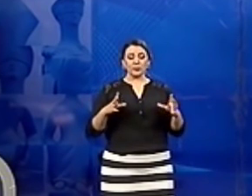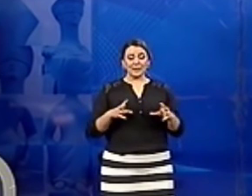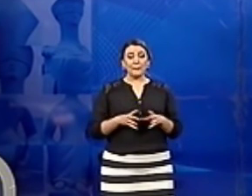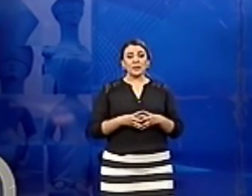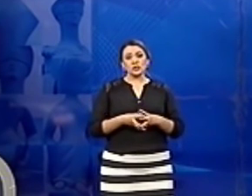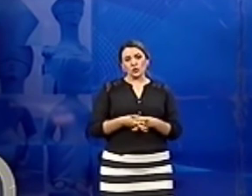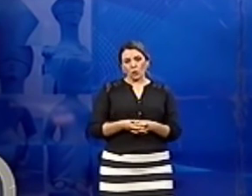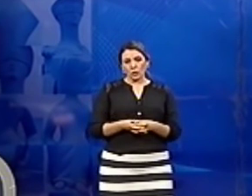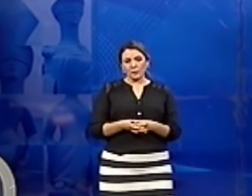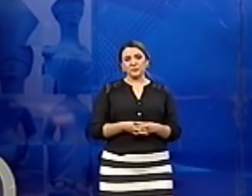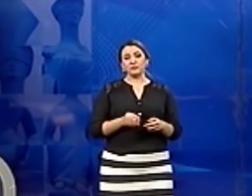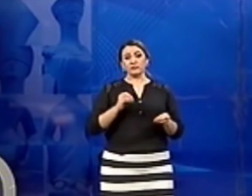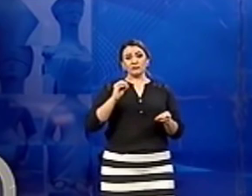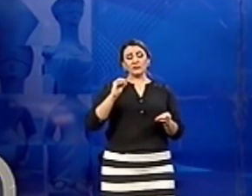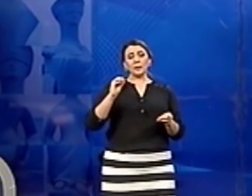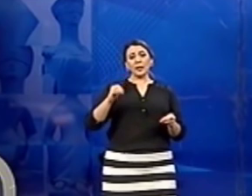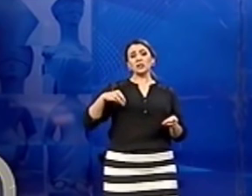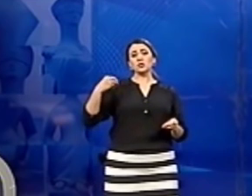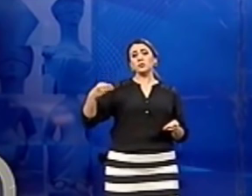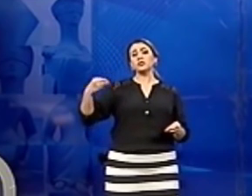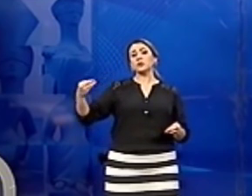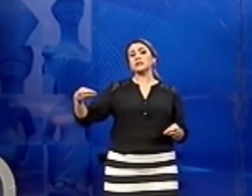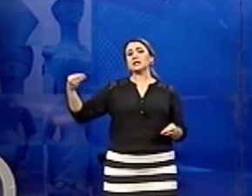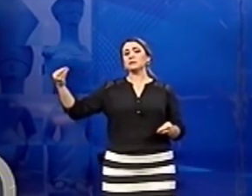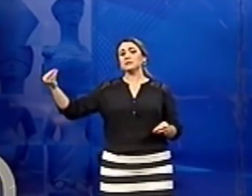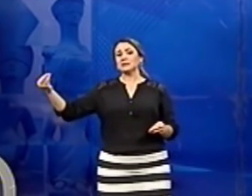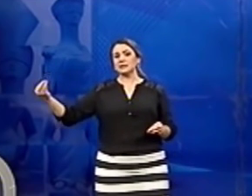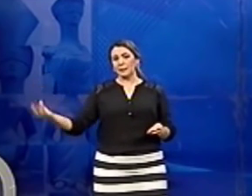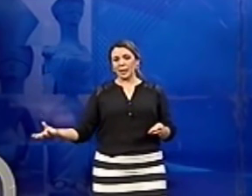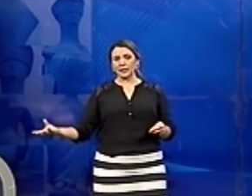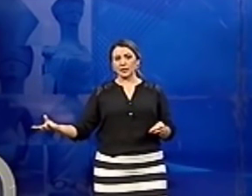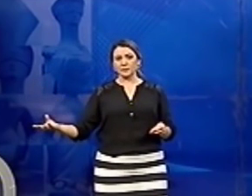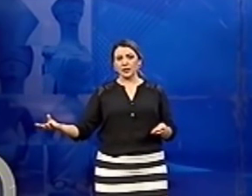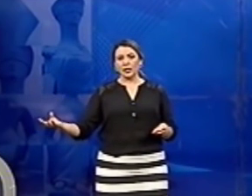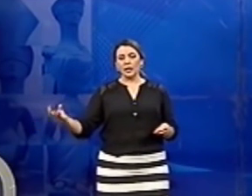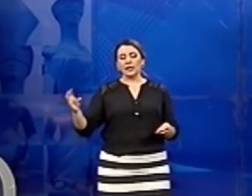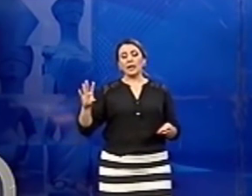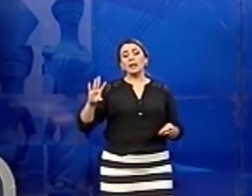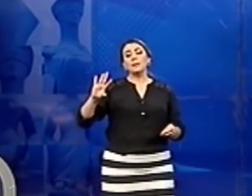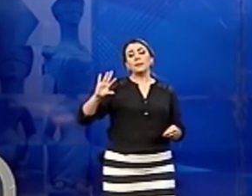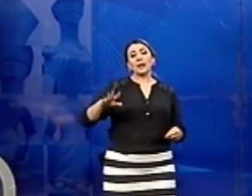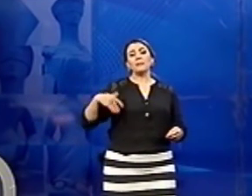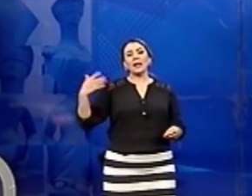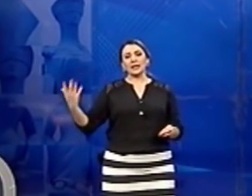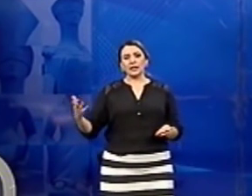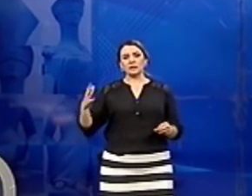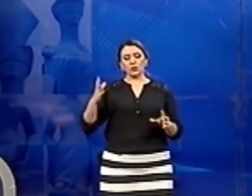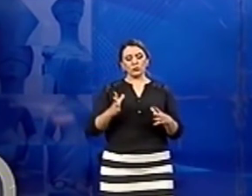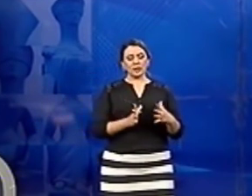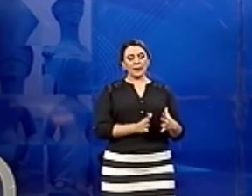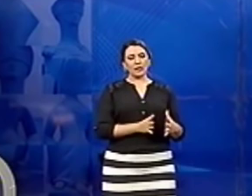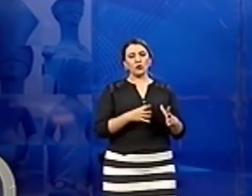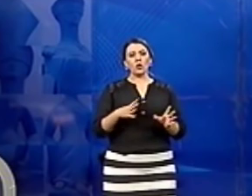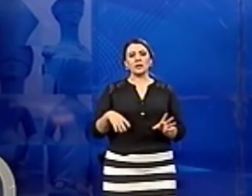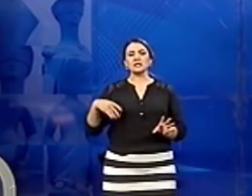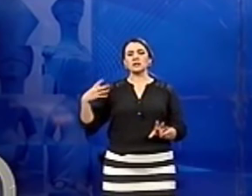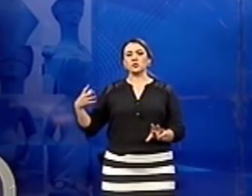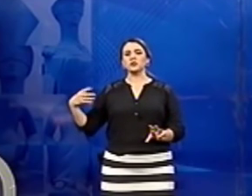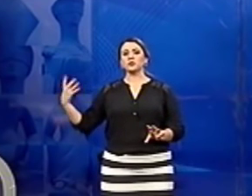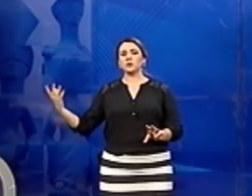da pessoa, pela substituição da máquina, né? Pela máquina. Então, o trabalhador começa a ser substituído